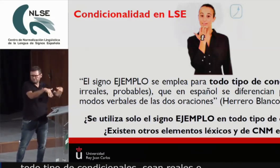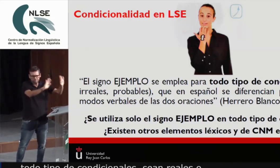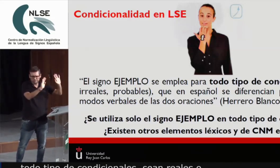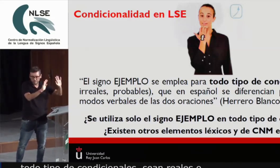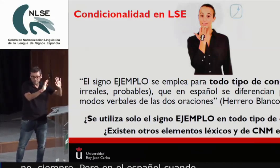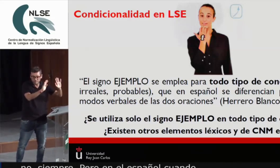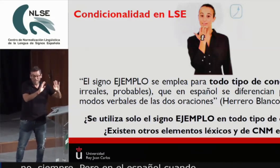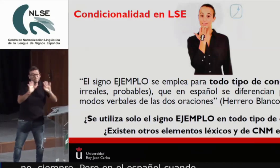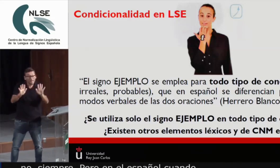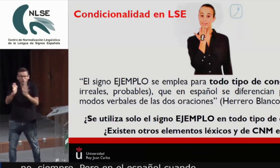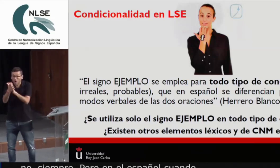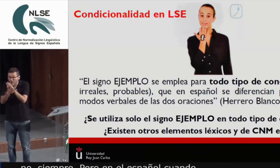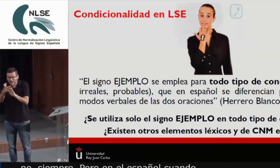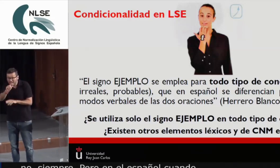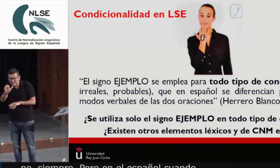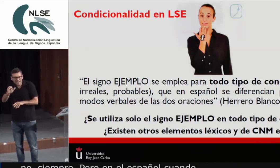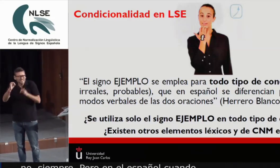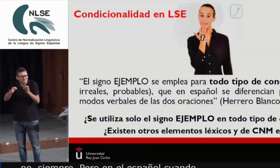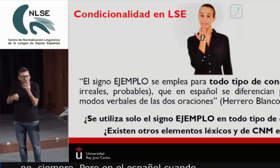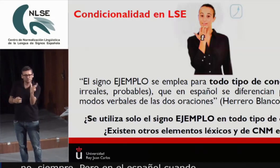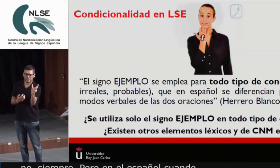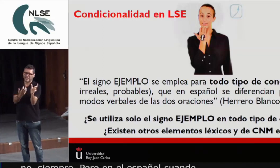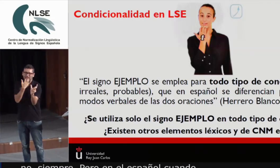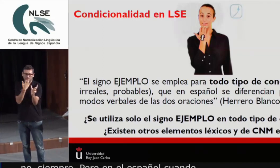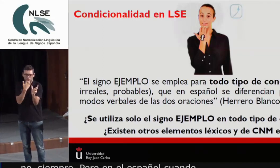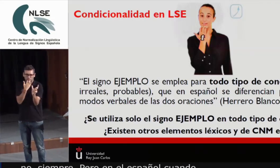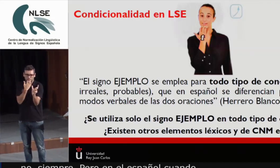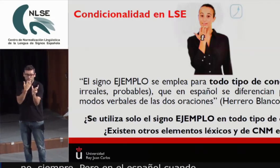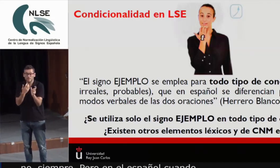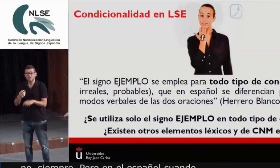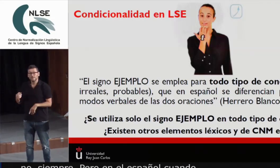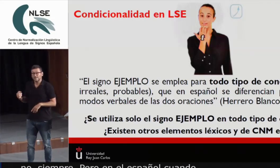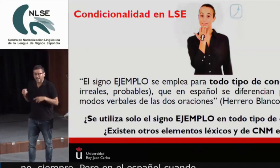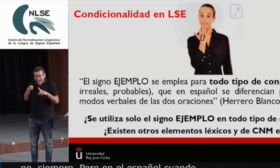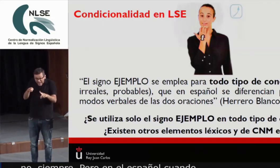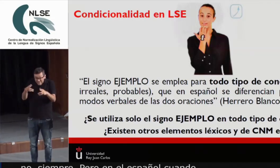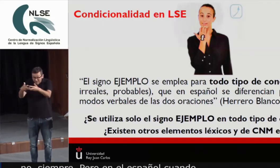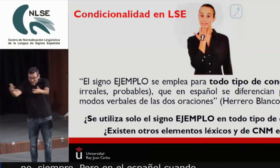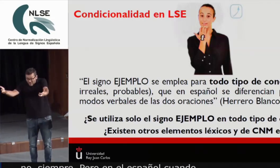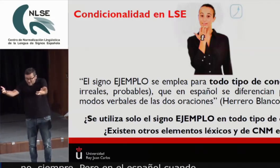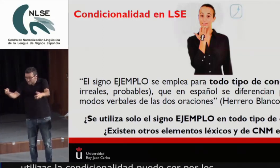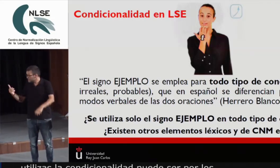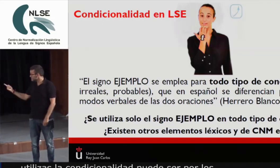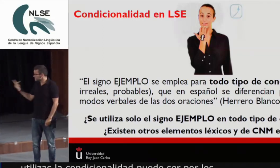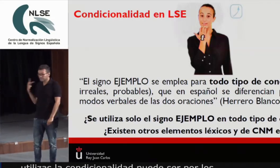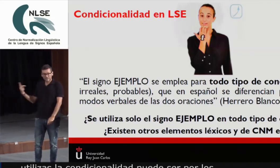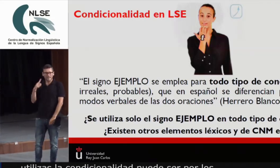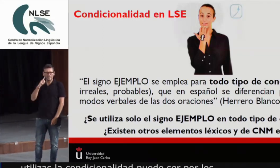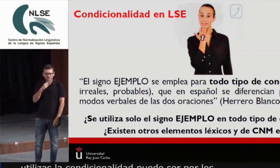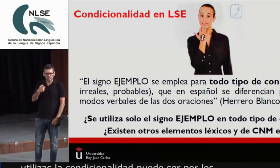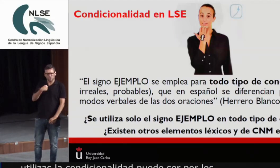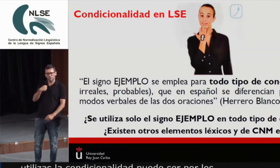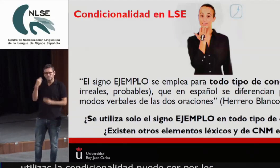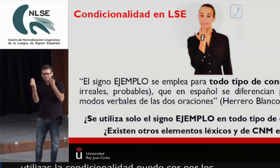la condicionalidad se da, puede ser por los tiempos, los modos verbales, etcétera, pero en la lengua de signos no, es utilizando el